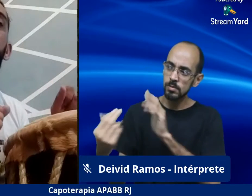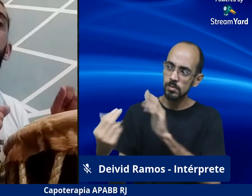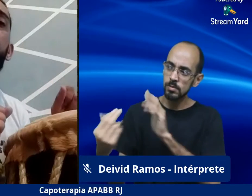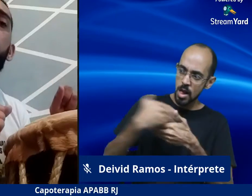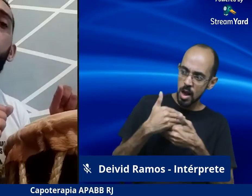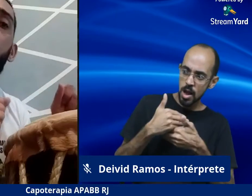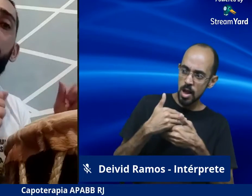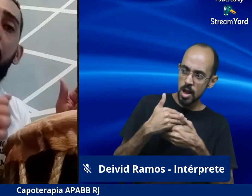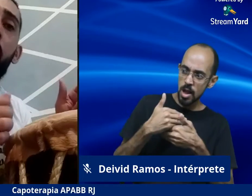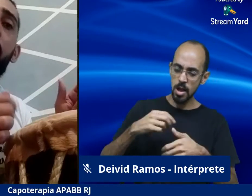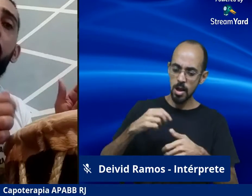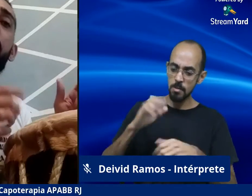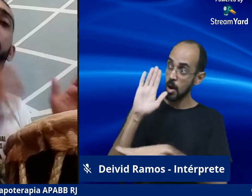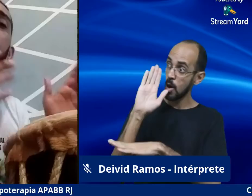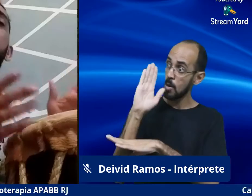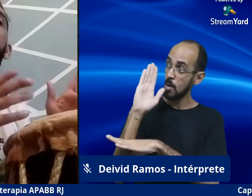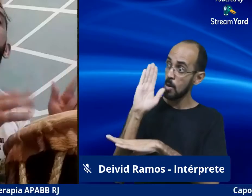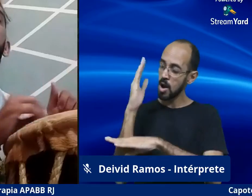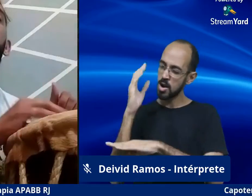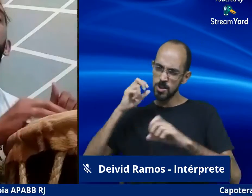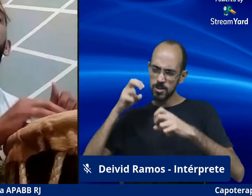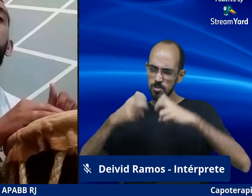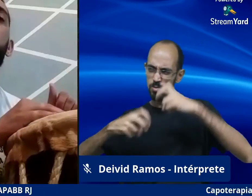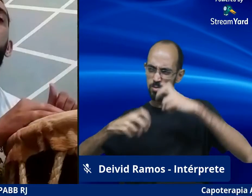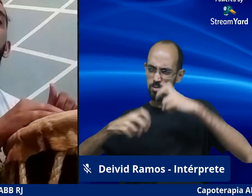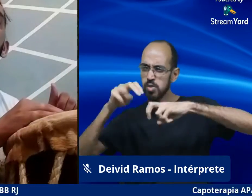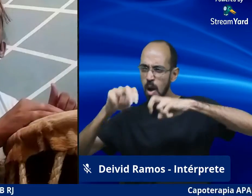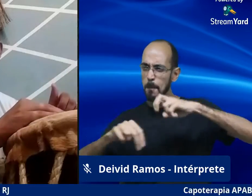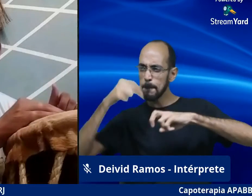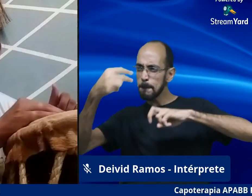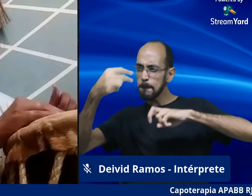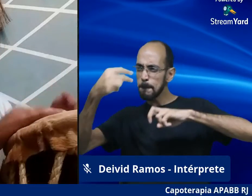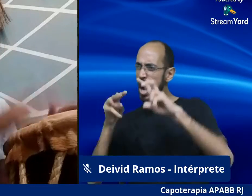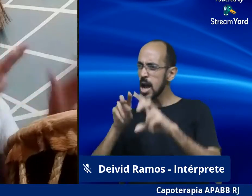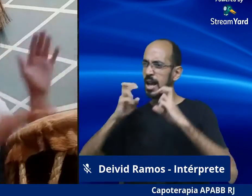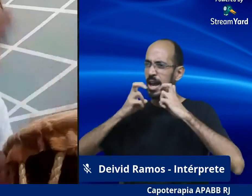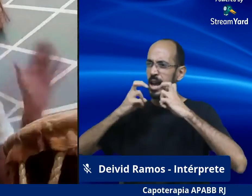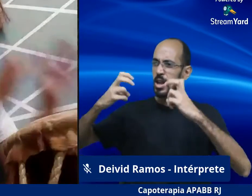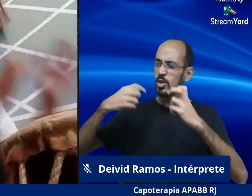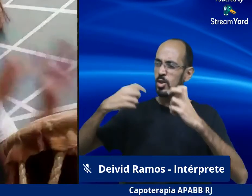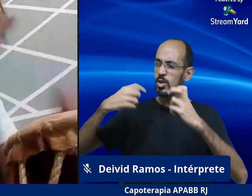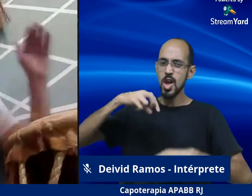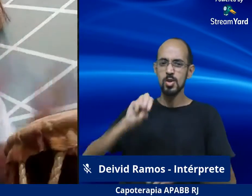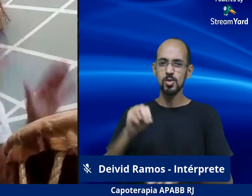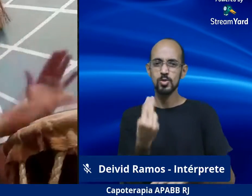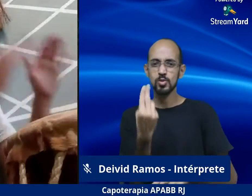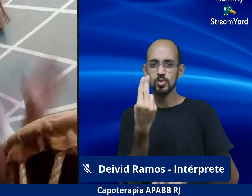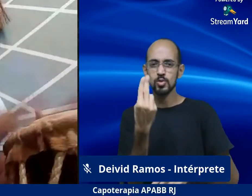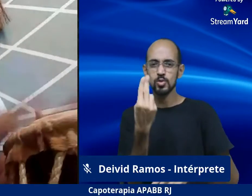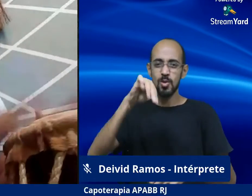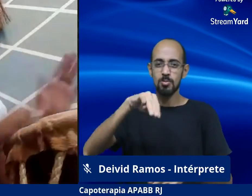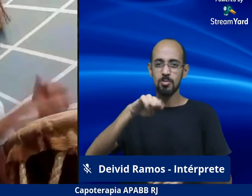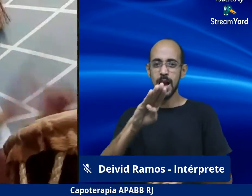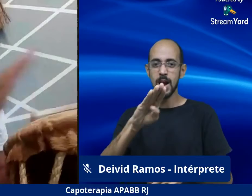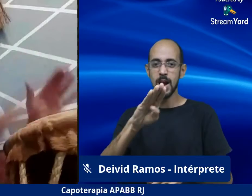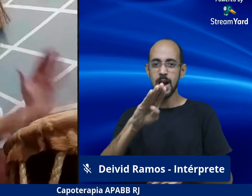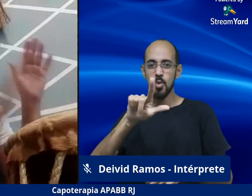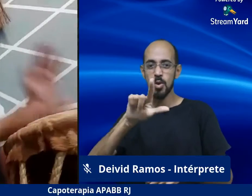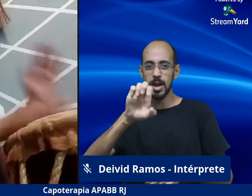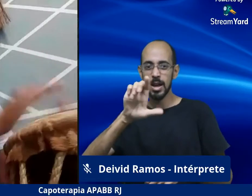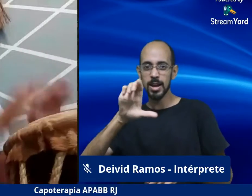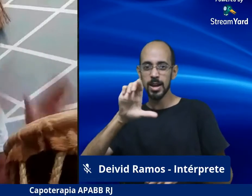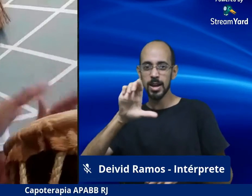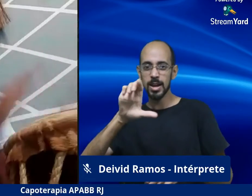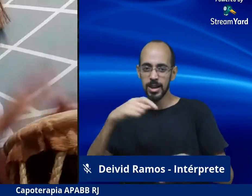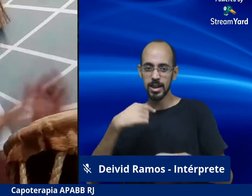saiu de salto mortal e gritou pra todo mundo que eu sou maculelê. Certo dia na cabana